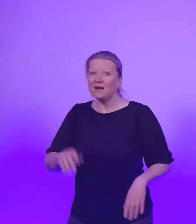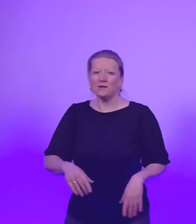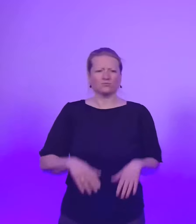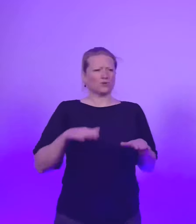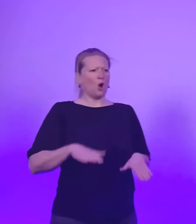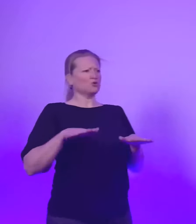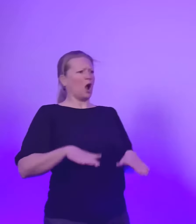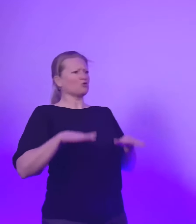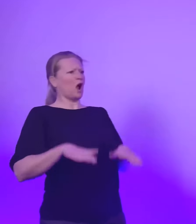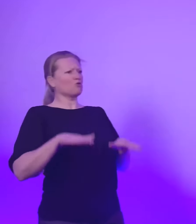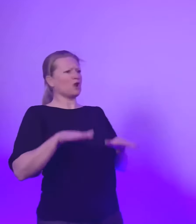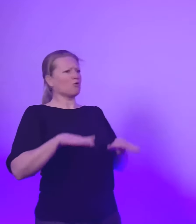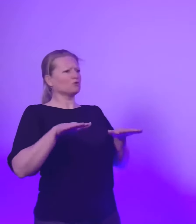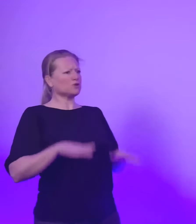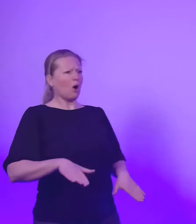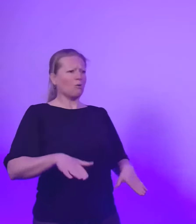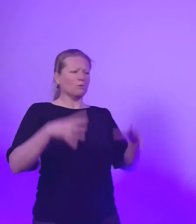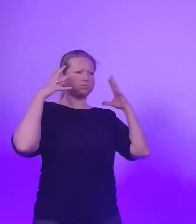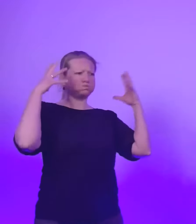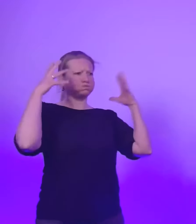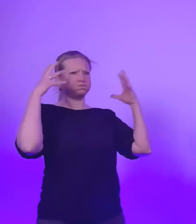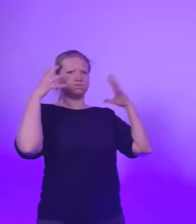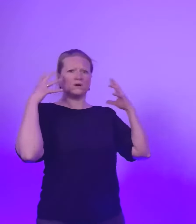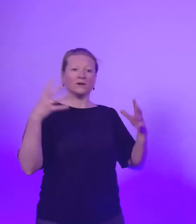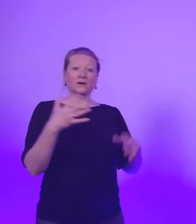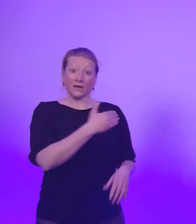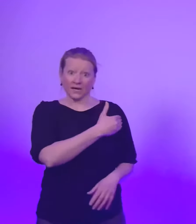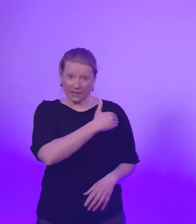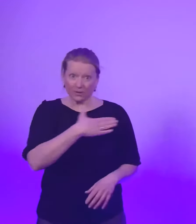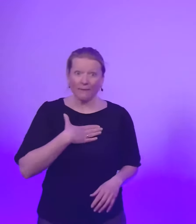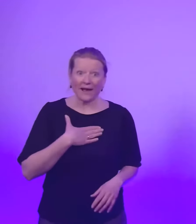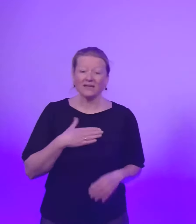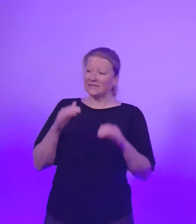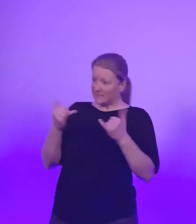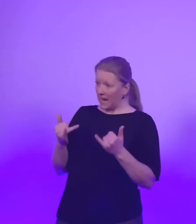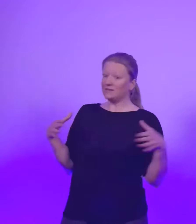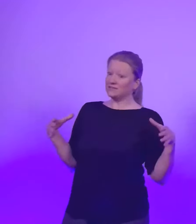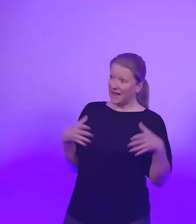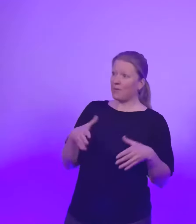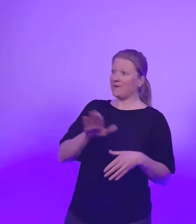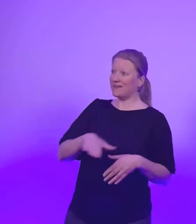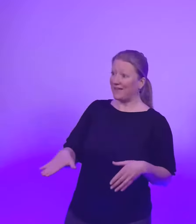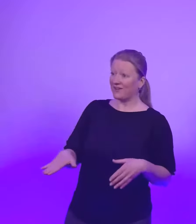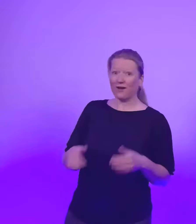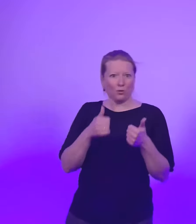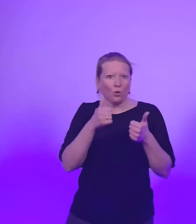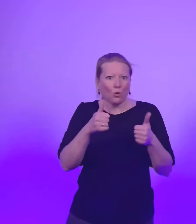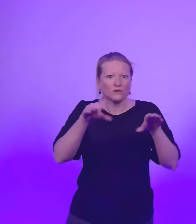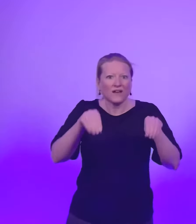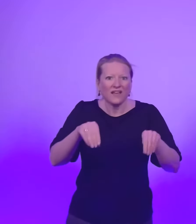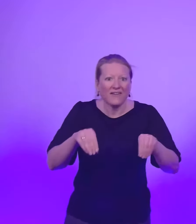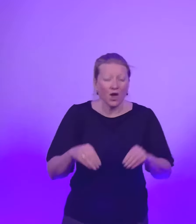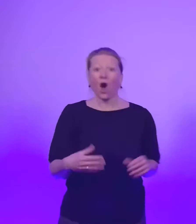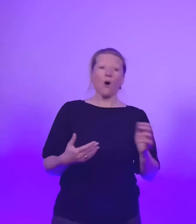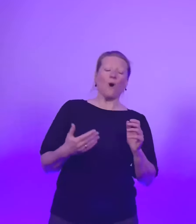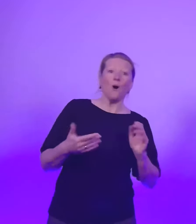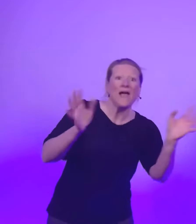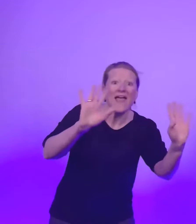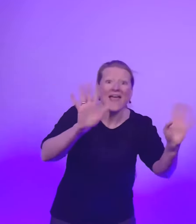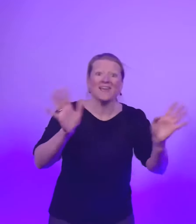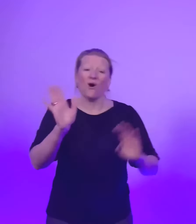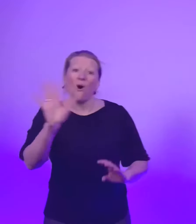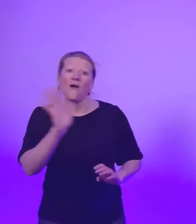Nou, zegt Sophie, wat een kabaal maak jij. Riep je me soms? Ja, samen met de kinderen. Goed gedaan. Oh, hey, hoi